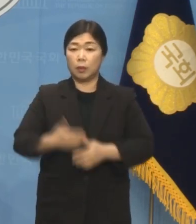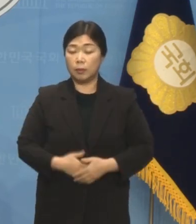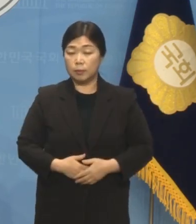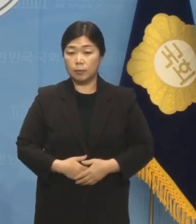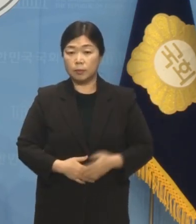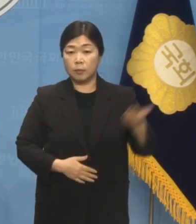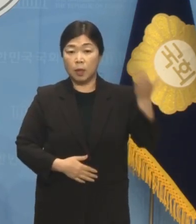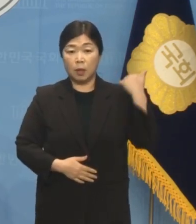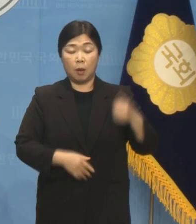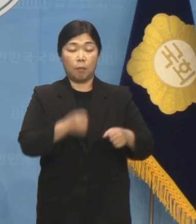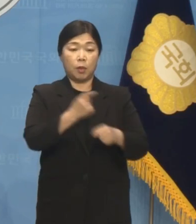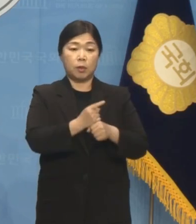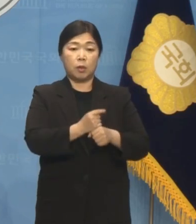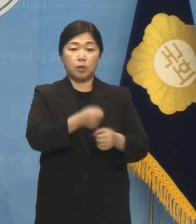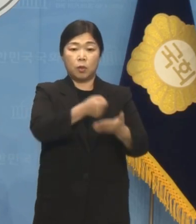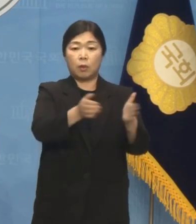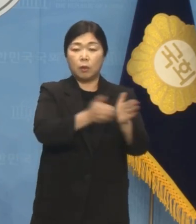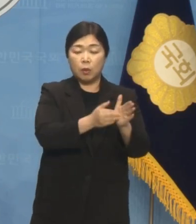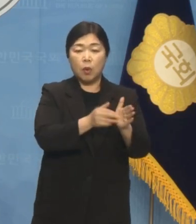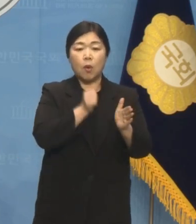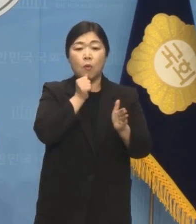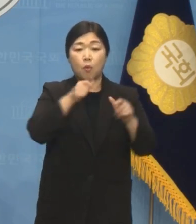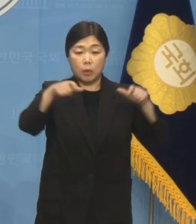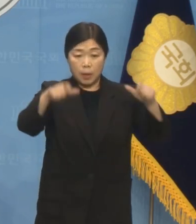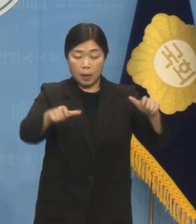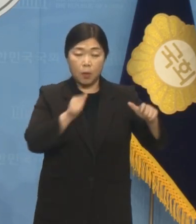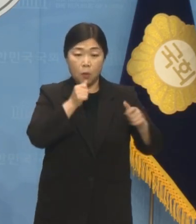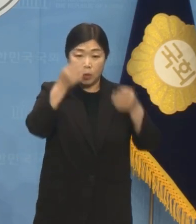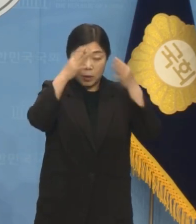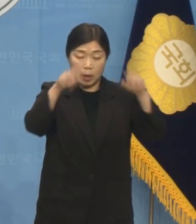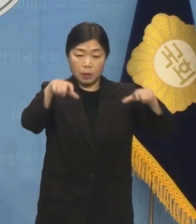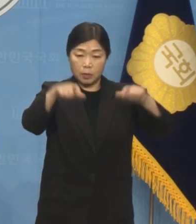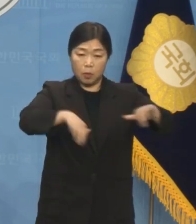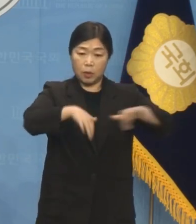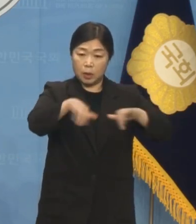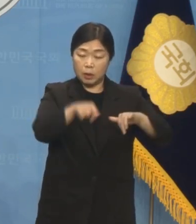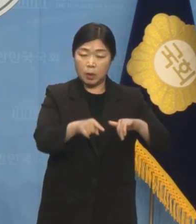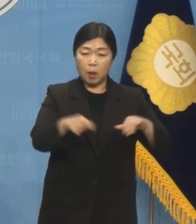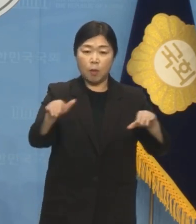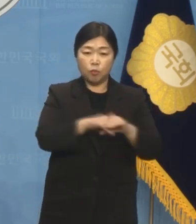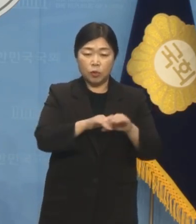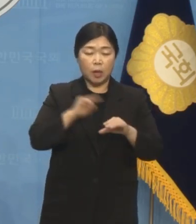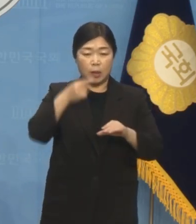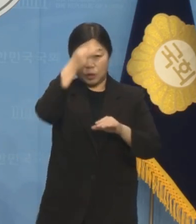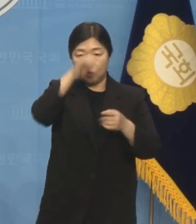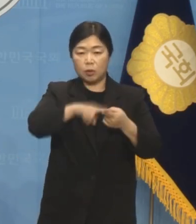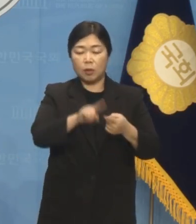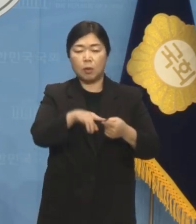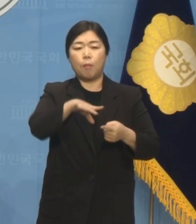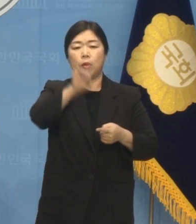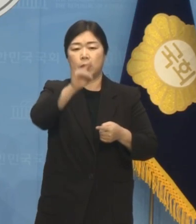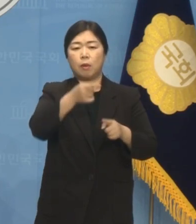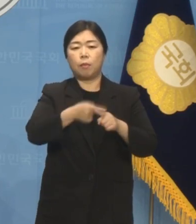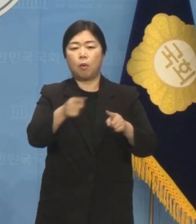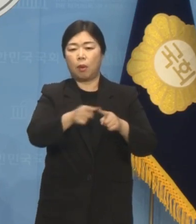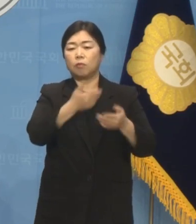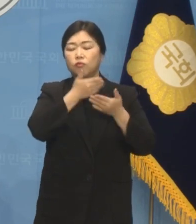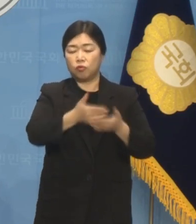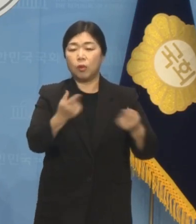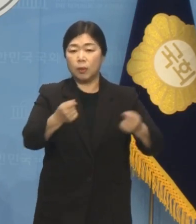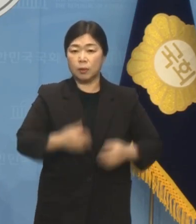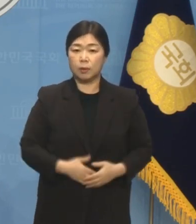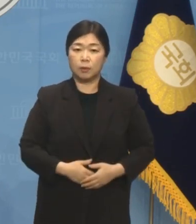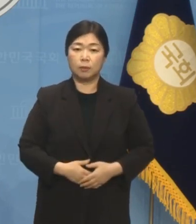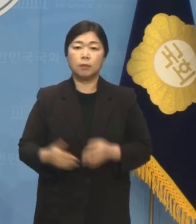지정되었던 홍대 문화예술관광특구에 대한 평가가 우선입니다. 박 구청장은 일련의 과정을